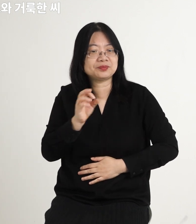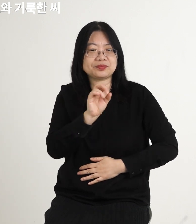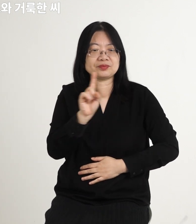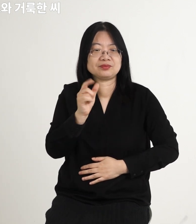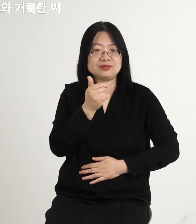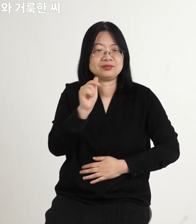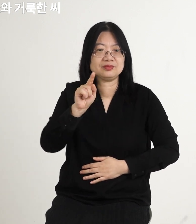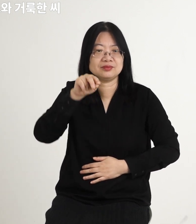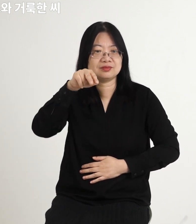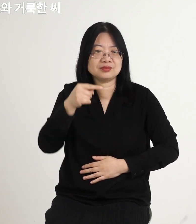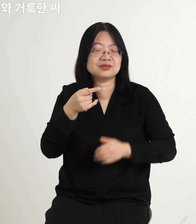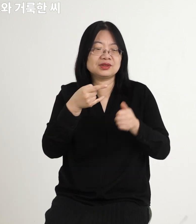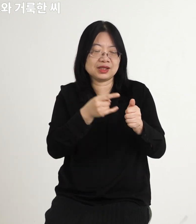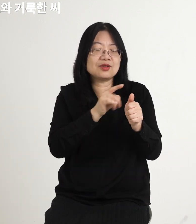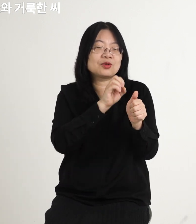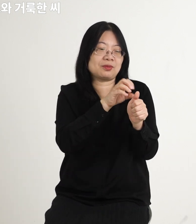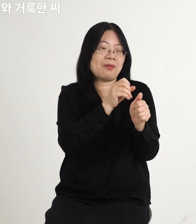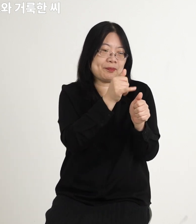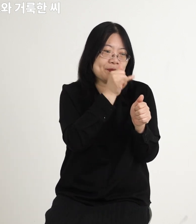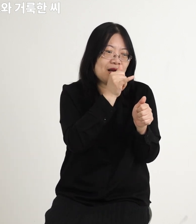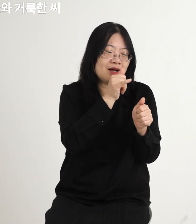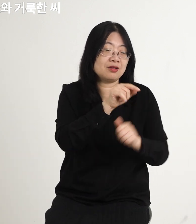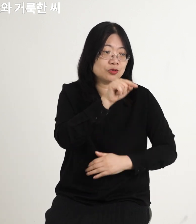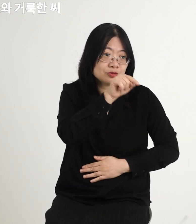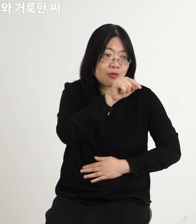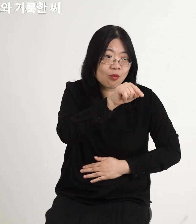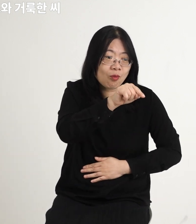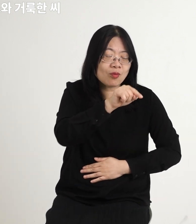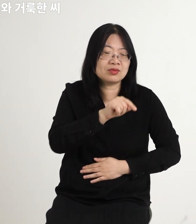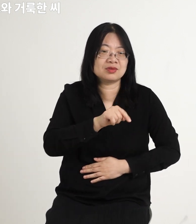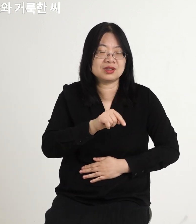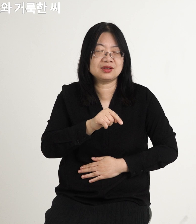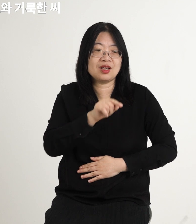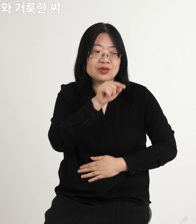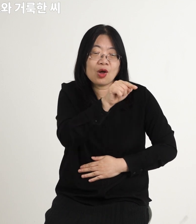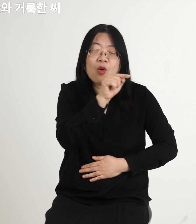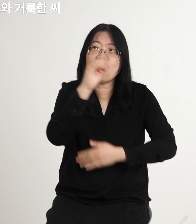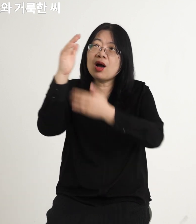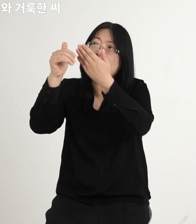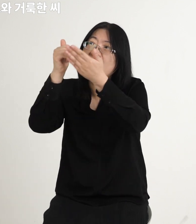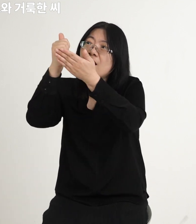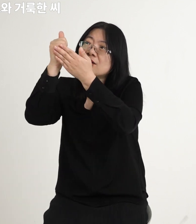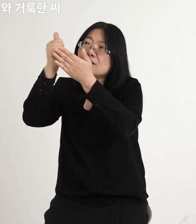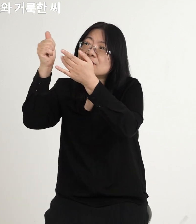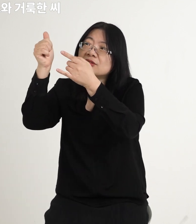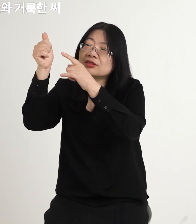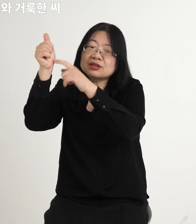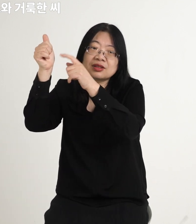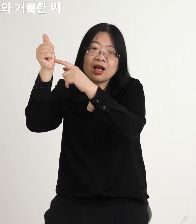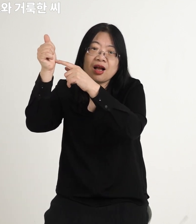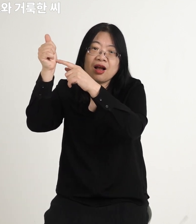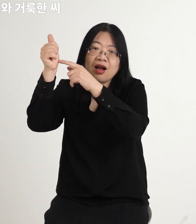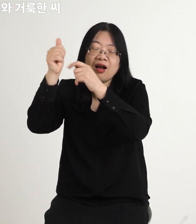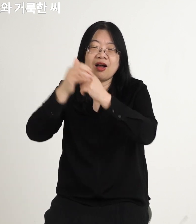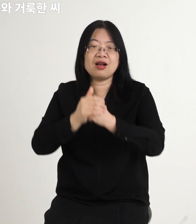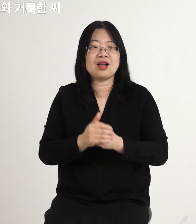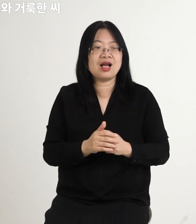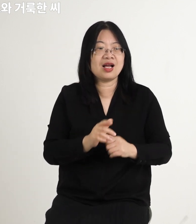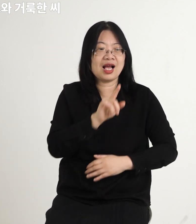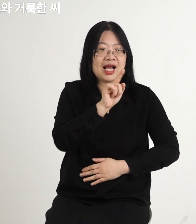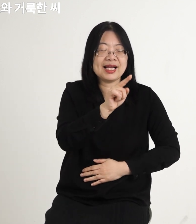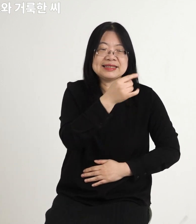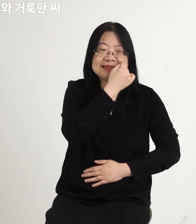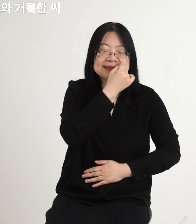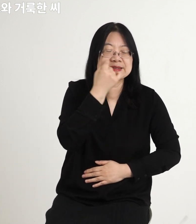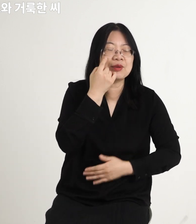아스에게 말씀하여 이르시되 너는 네 하나님이 여호와께 한 징조를